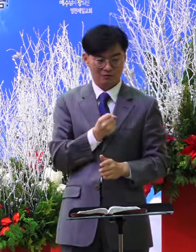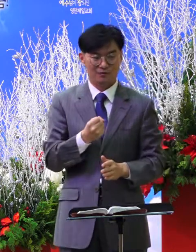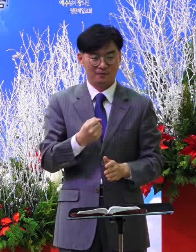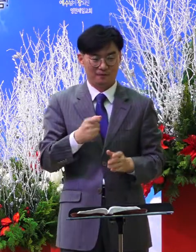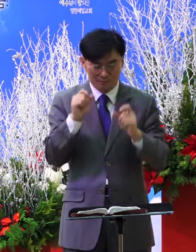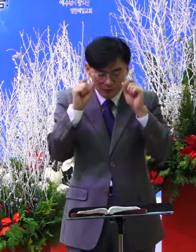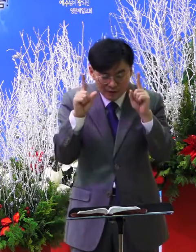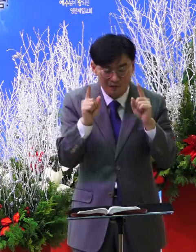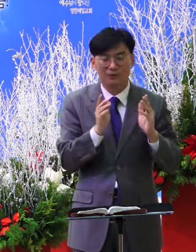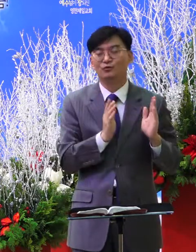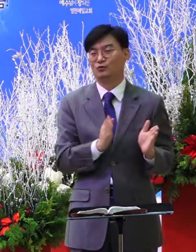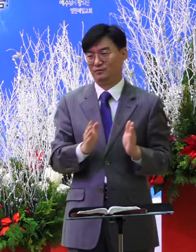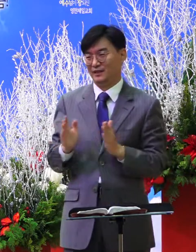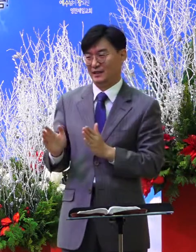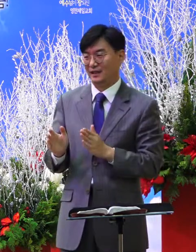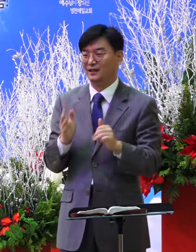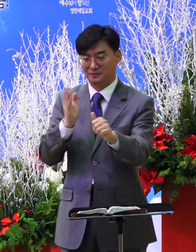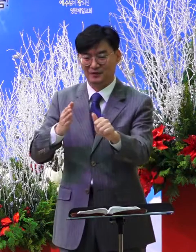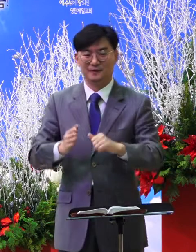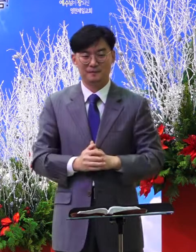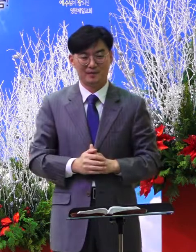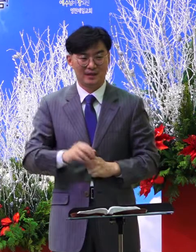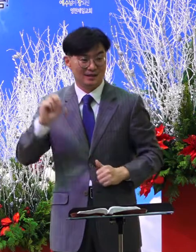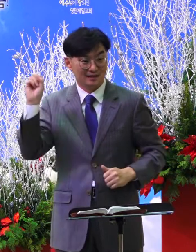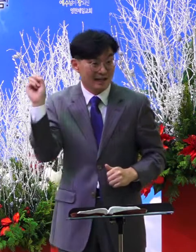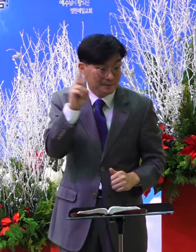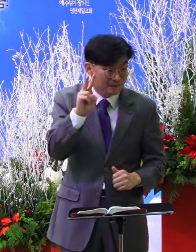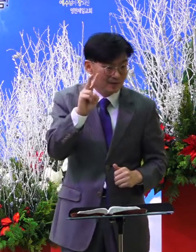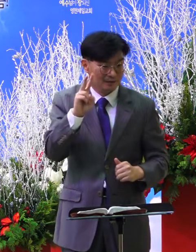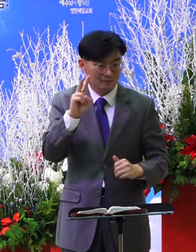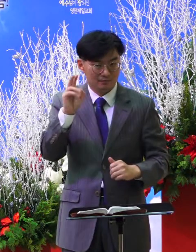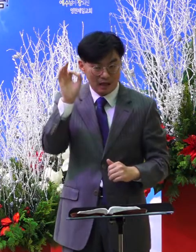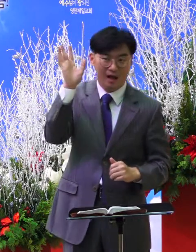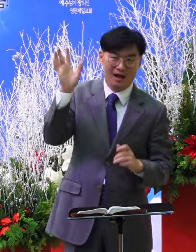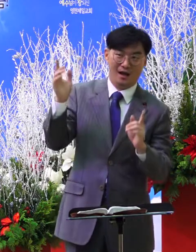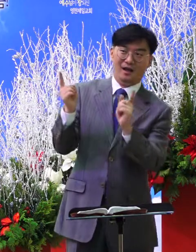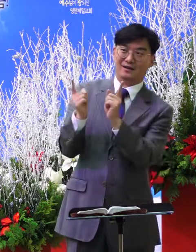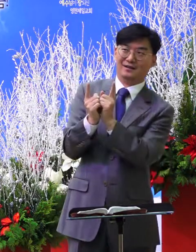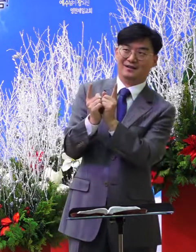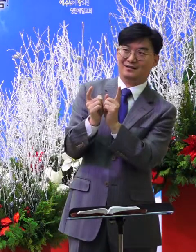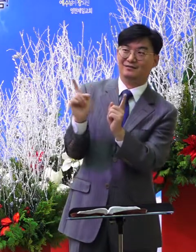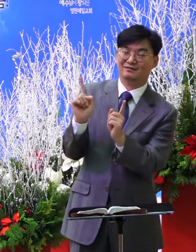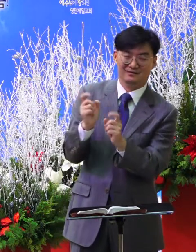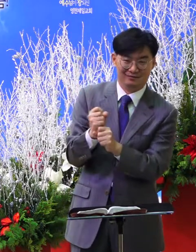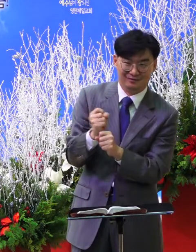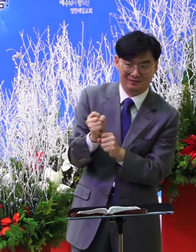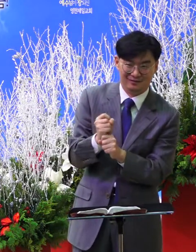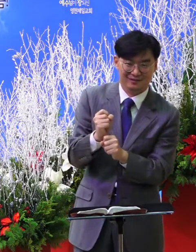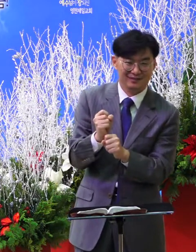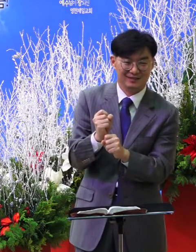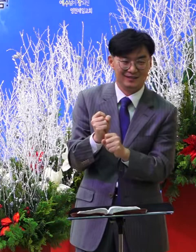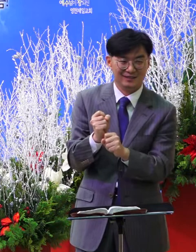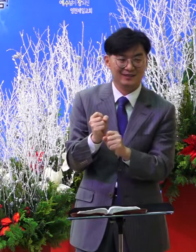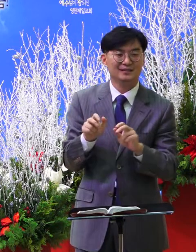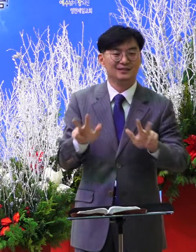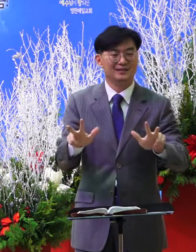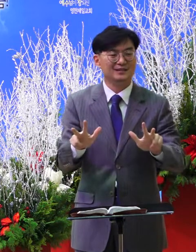예수님을 맞이할 수 있다고 하는 생각을 할 수 있기를 바랍니다. 주님, 우리가 알지 못하는 때에